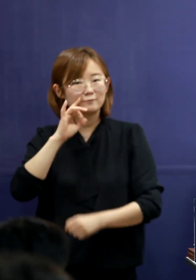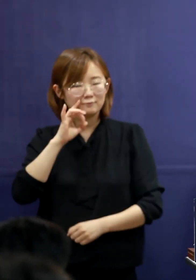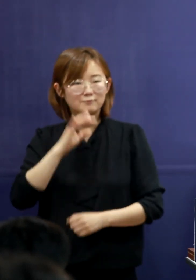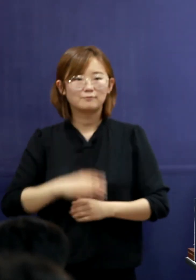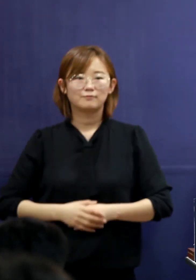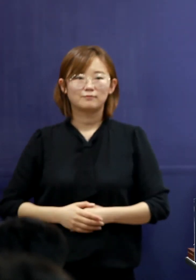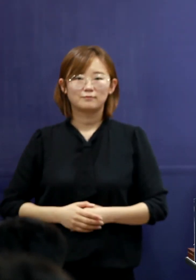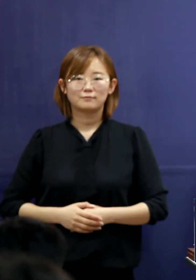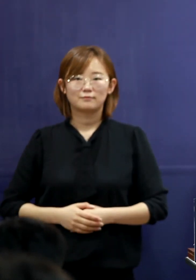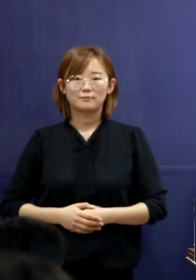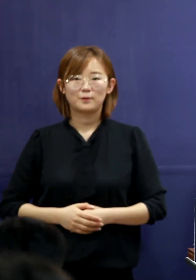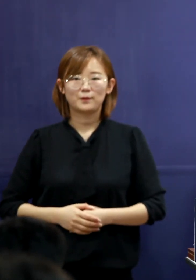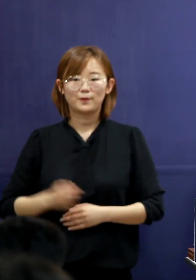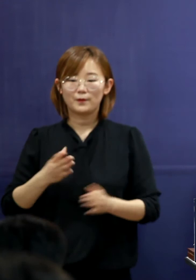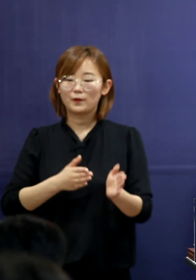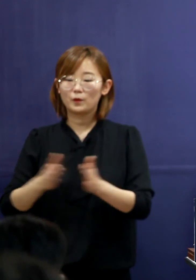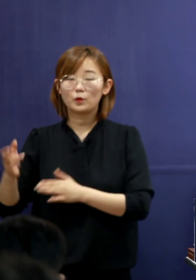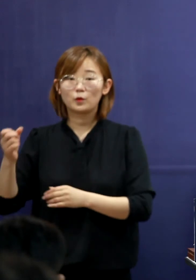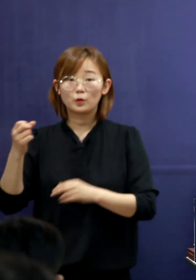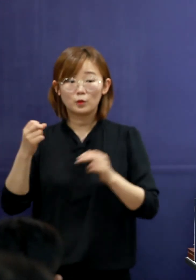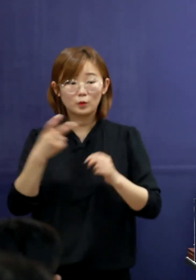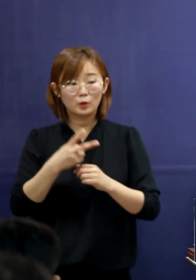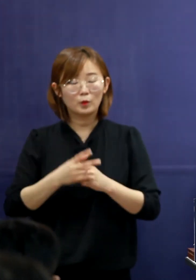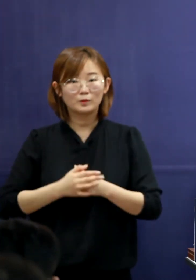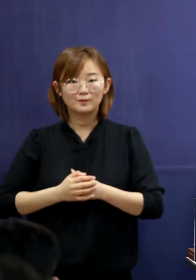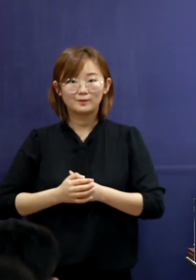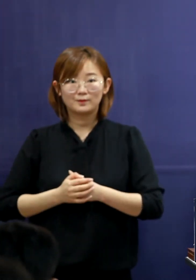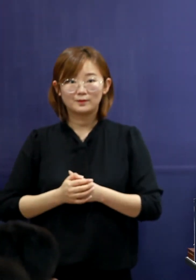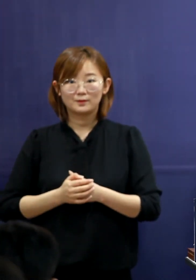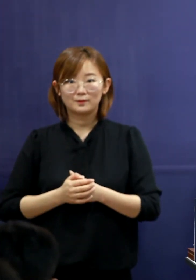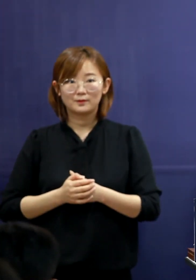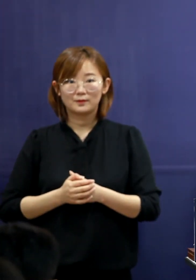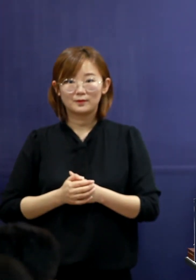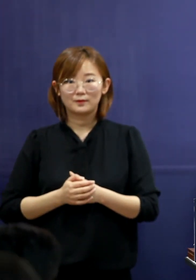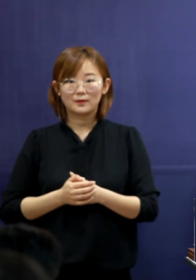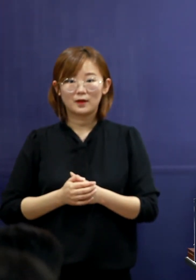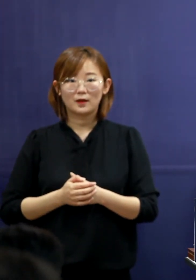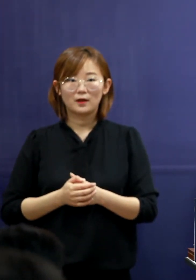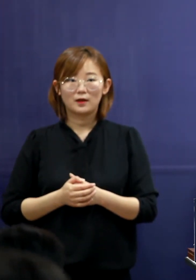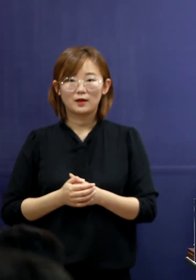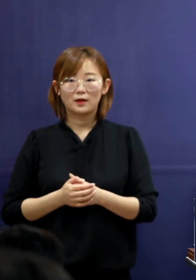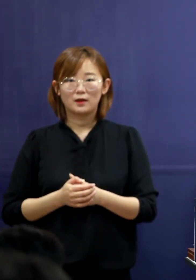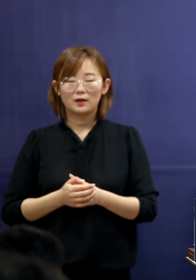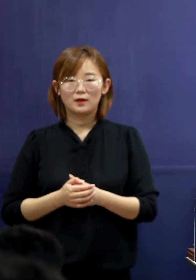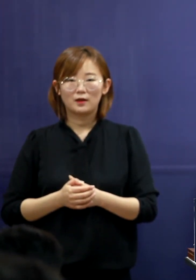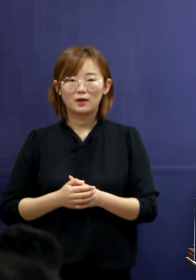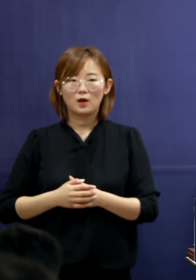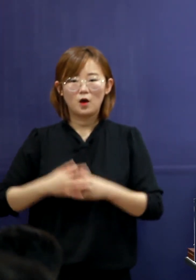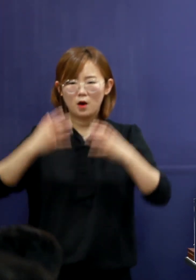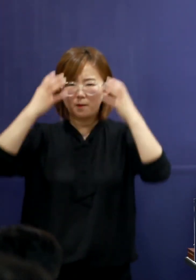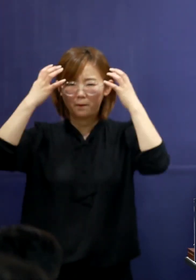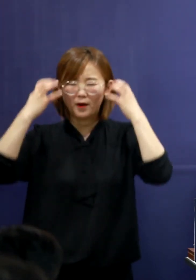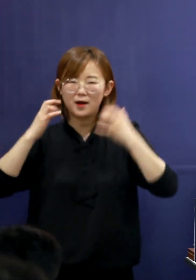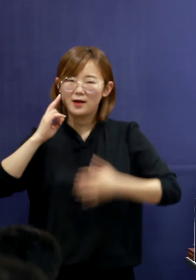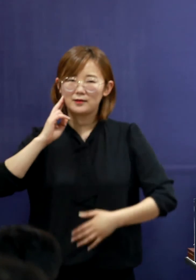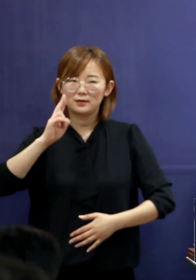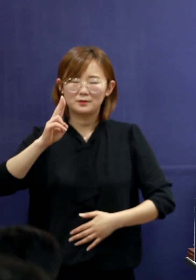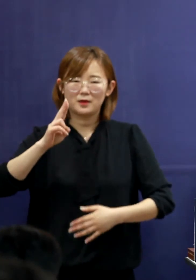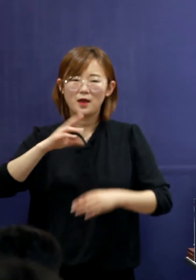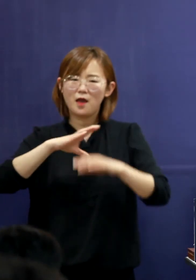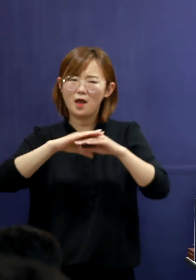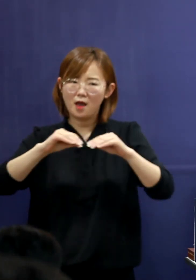오늘 그 보도자료를 통해서 폭염 종합 대책이 발표가 됐습니다. 앞서 이제 코로나 이제 상황도 말씀을